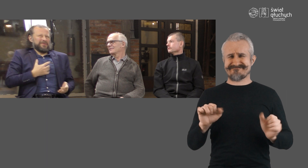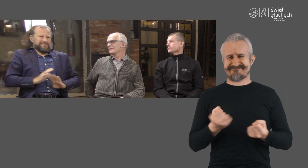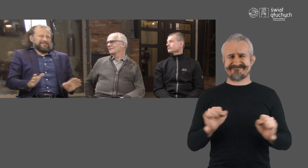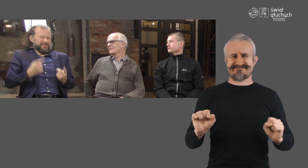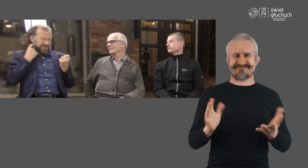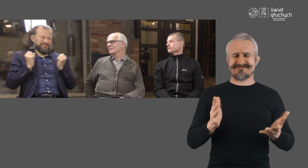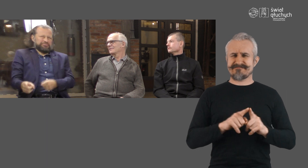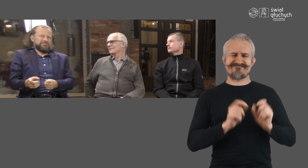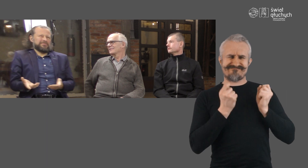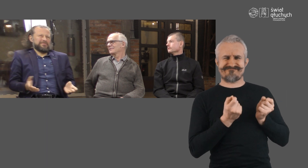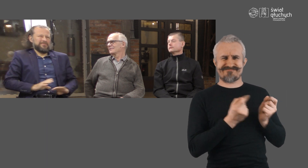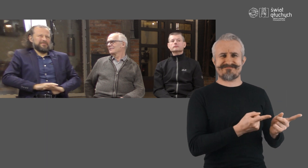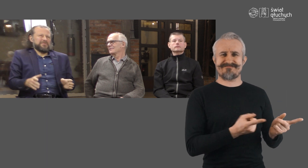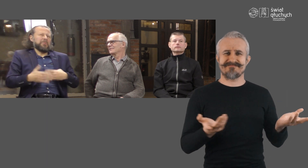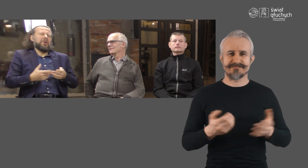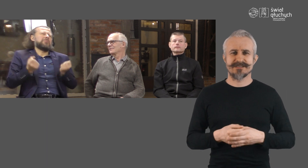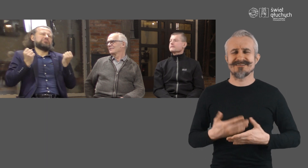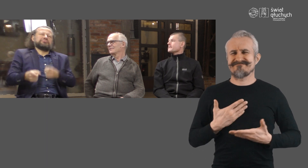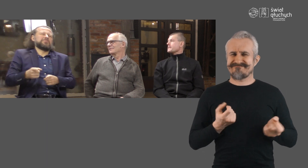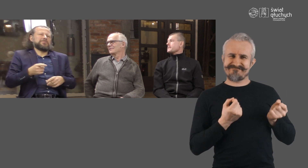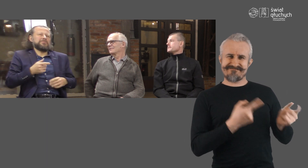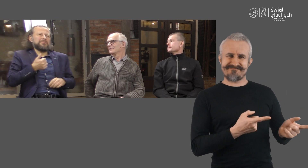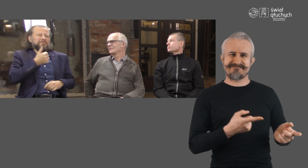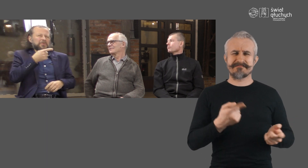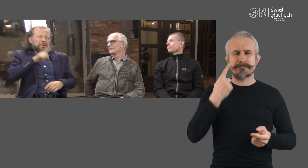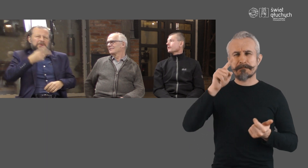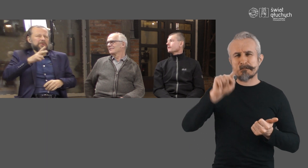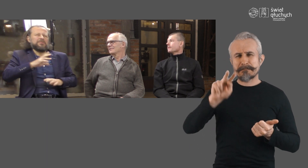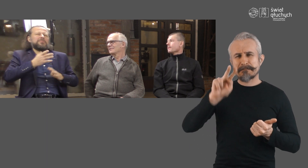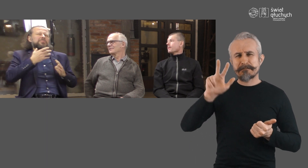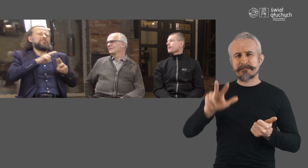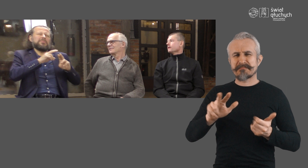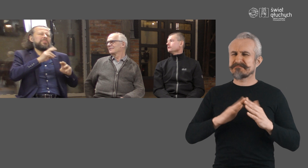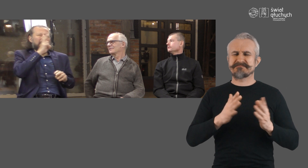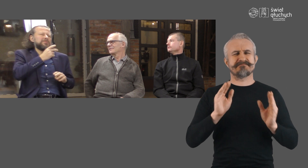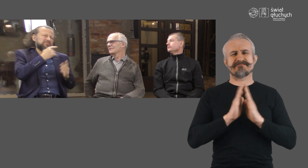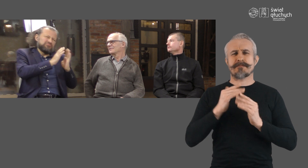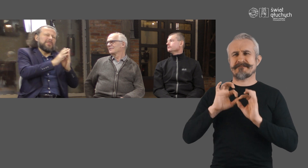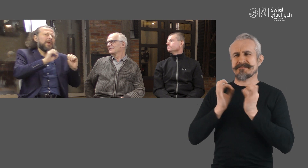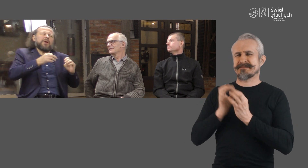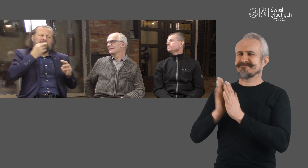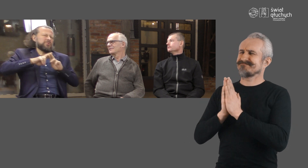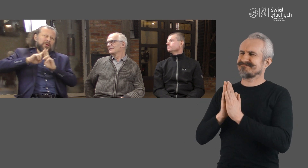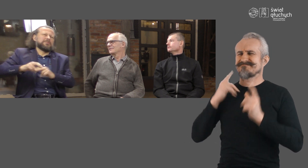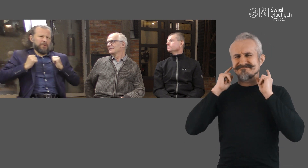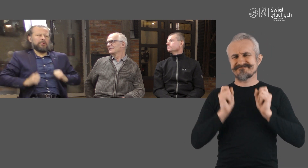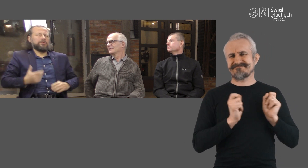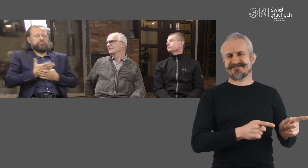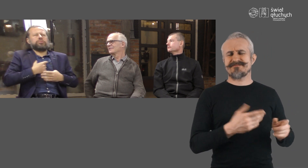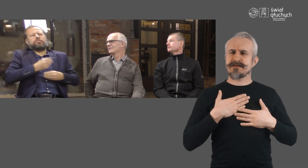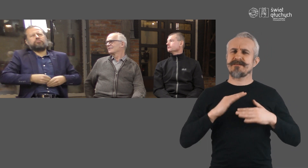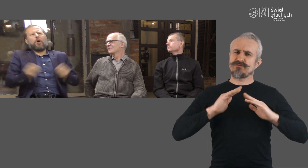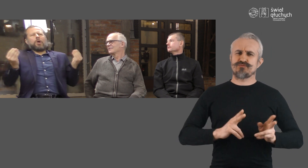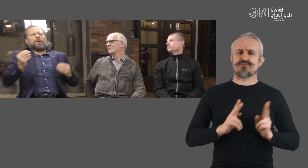ten aparat daje? Jak będę szedł z tym aparatem? Daje mi to jakąś przyjemność? Nie daje. Po miesiącu, 2 miesiącach wyrzuciłem ten aparat. Poprosiłem rodziców,